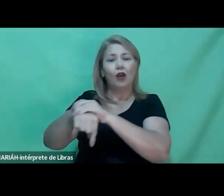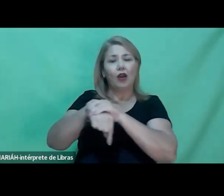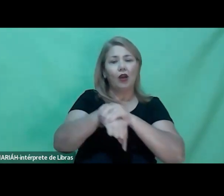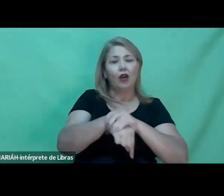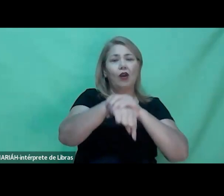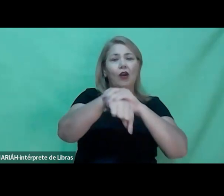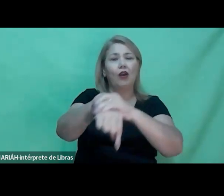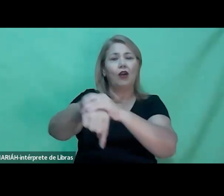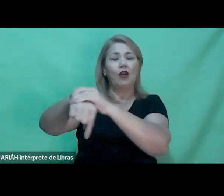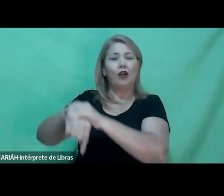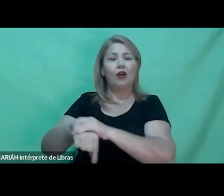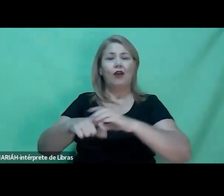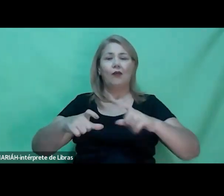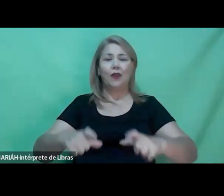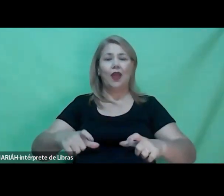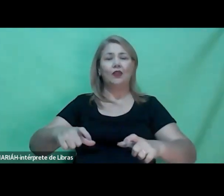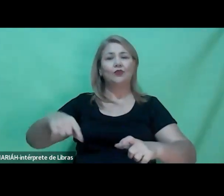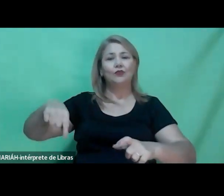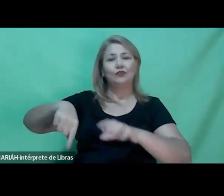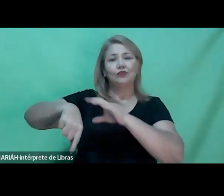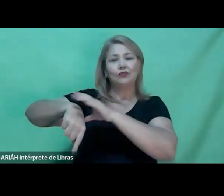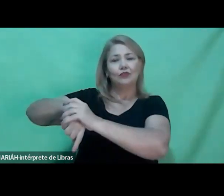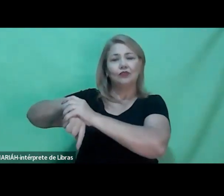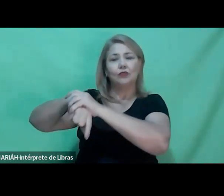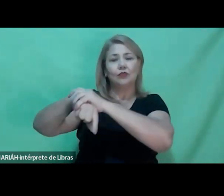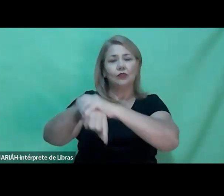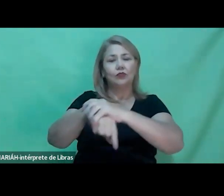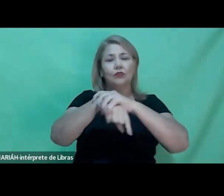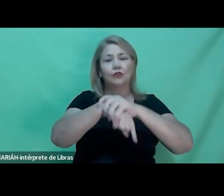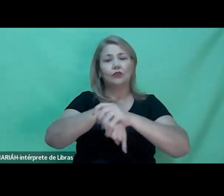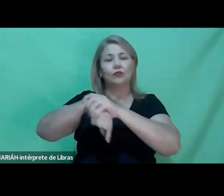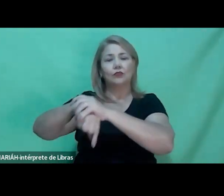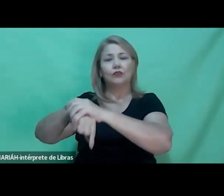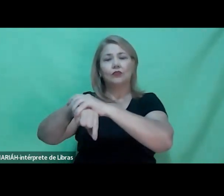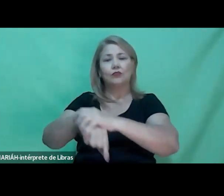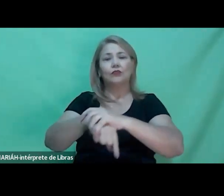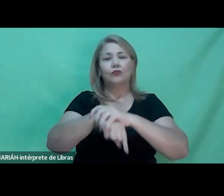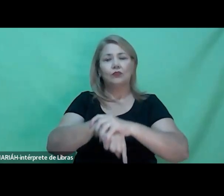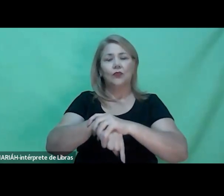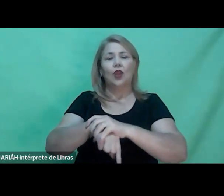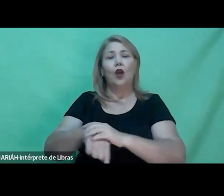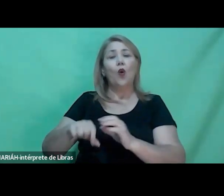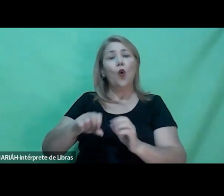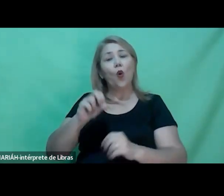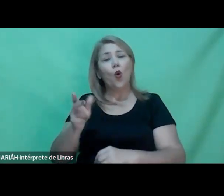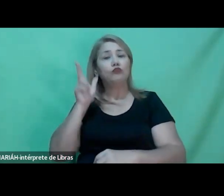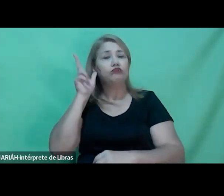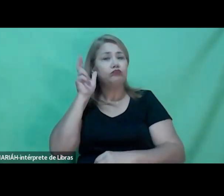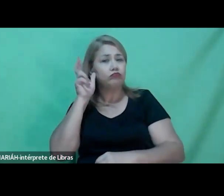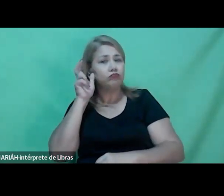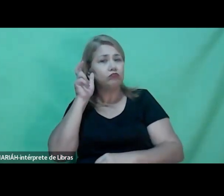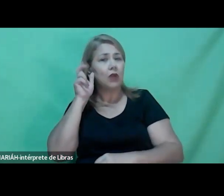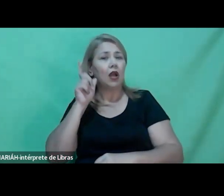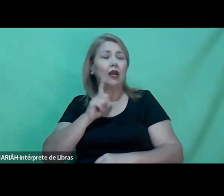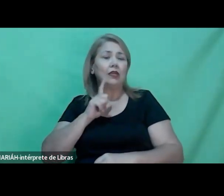otra mano le puedo decir está tal cosa aquí hay un huevo aquí hay tal otra cosa sí Acá está el vaso que puede tocar con el